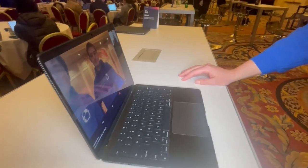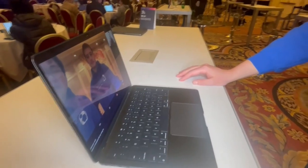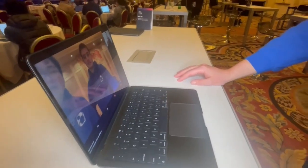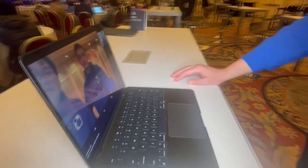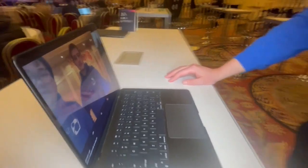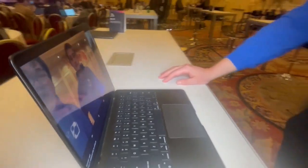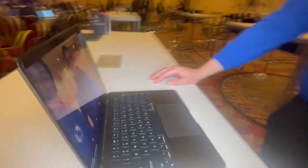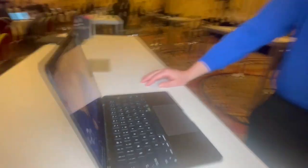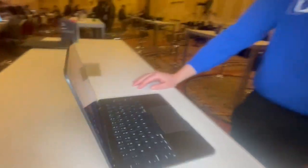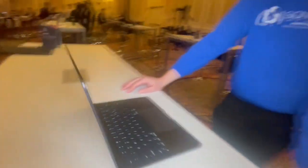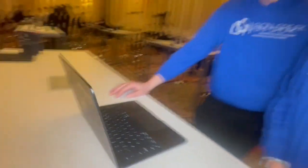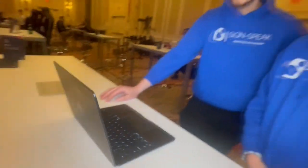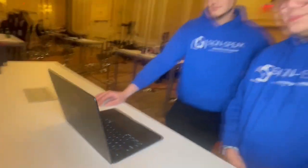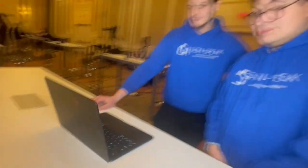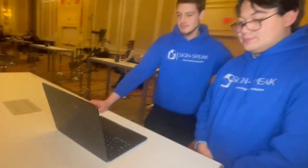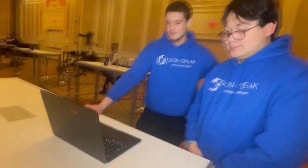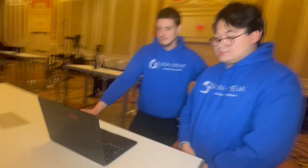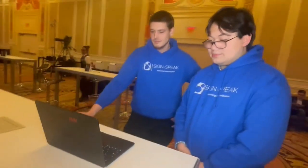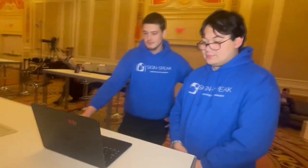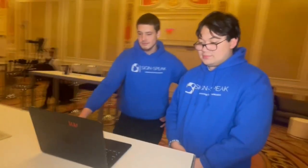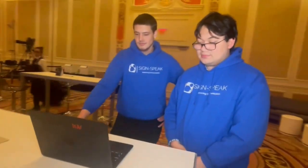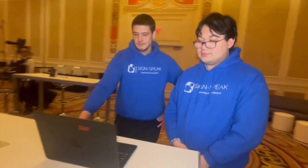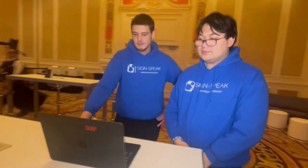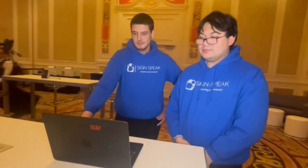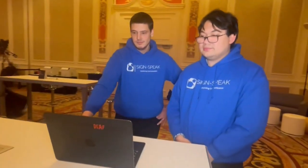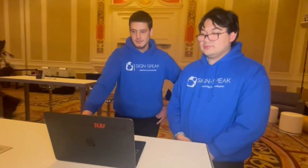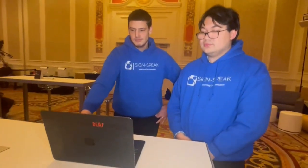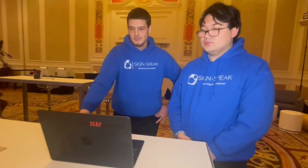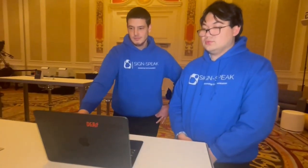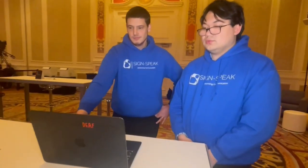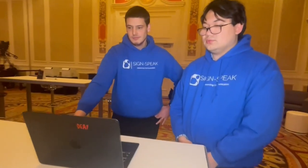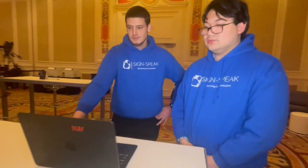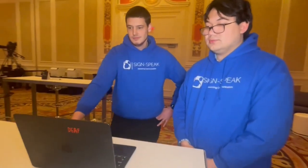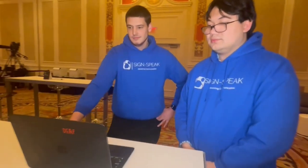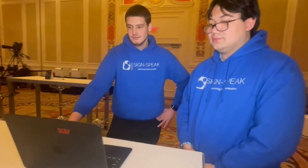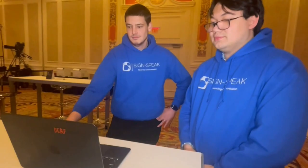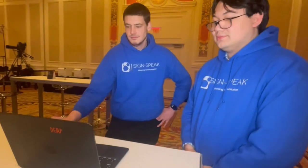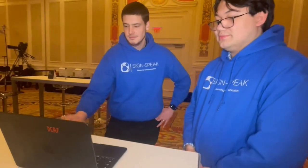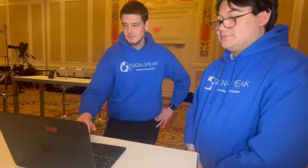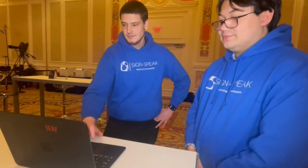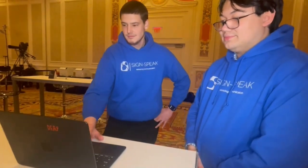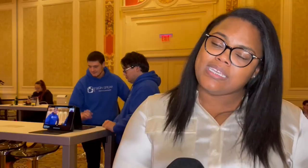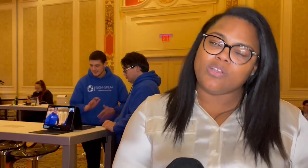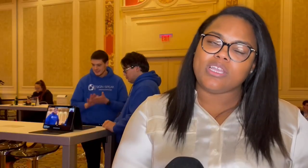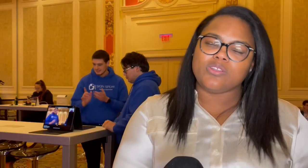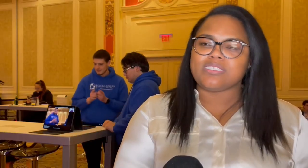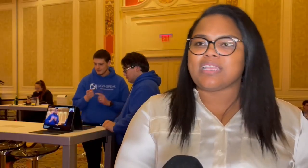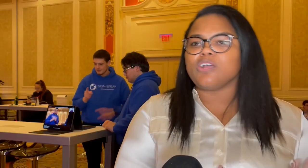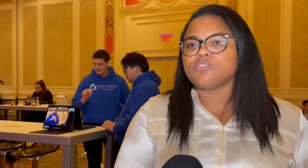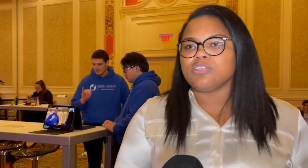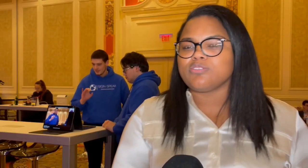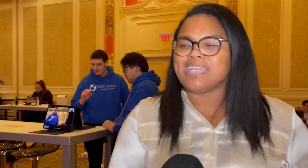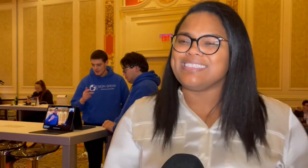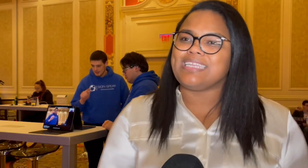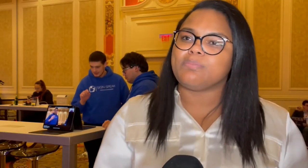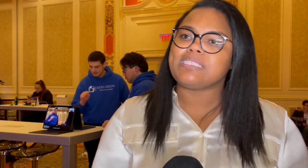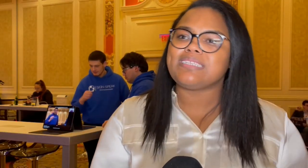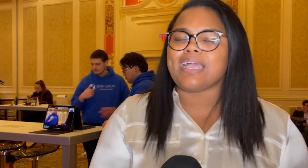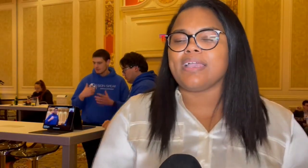para poder llevar una vida normal de su amigo Nicholas Kelly, sordo de nacimiento. Y aunque en los Estados Unidos hay intérpretes, hay